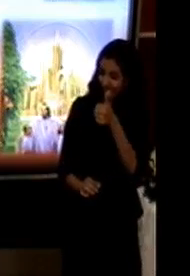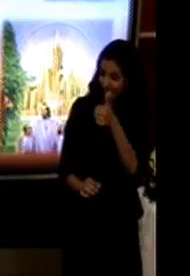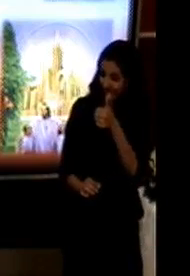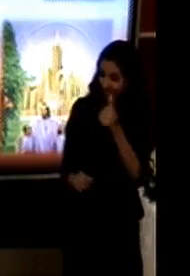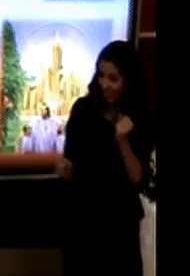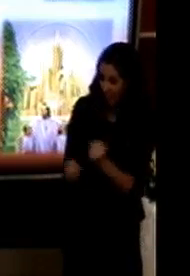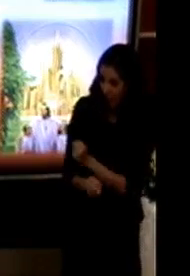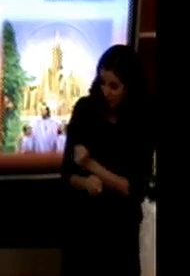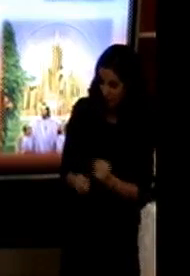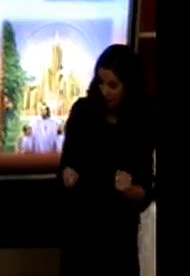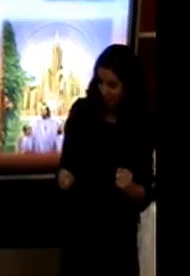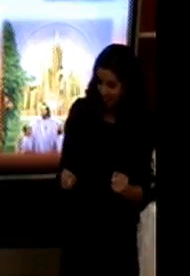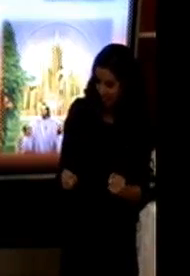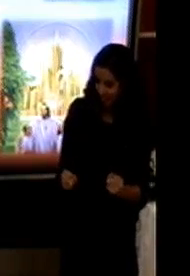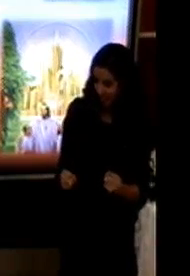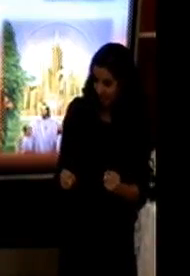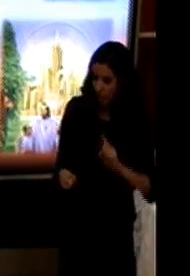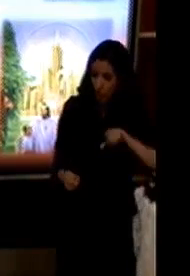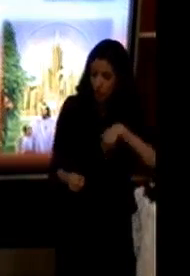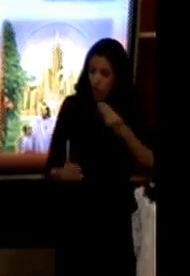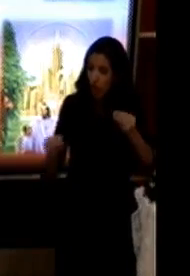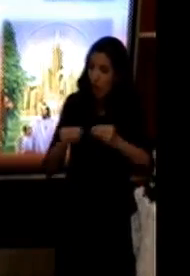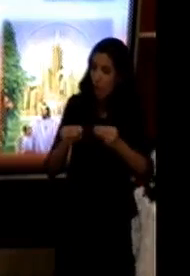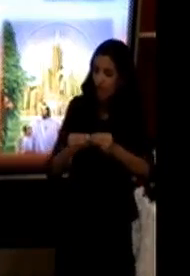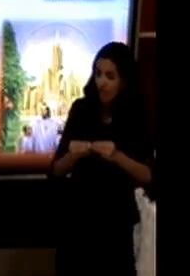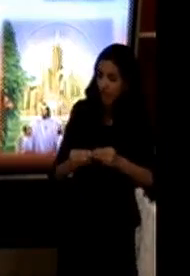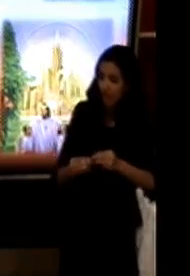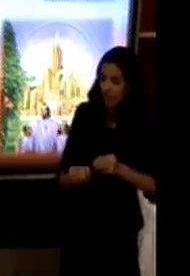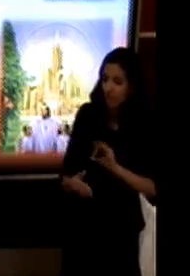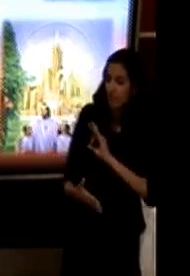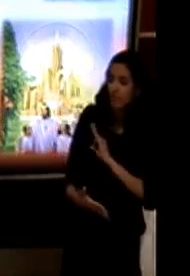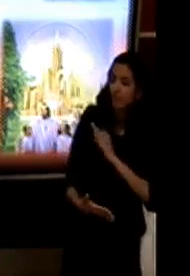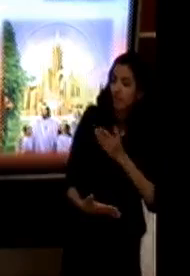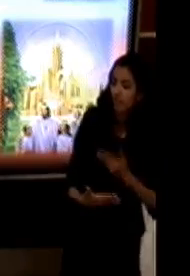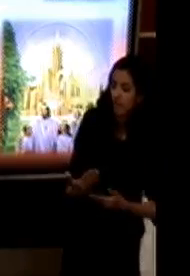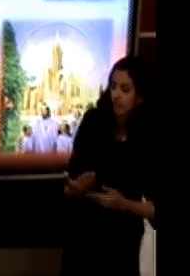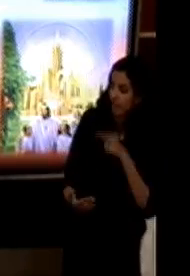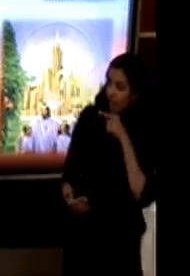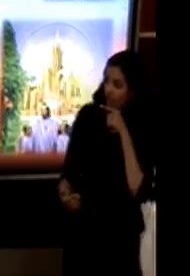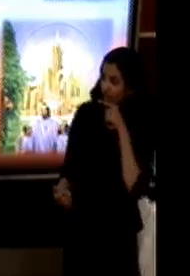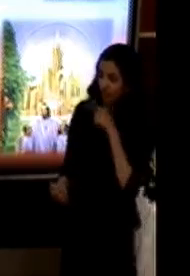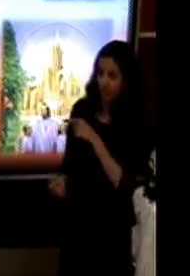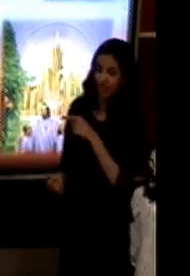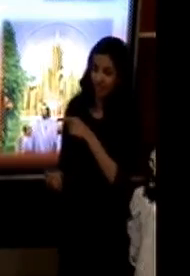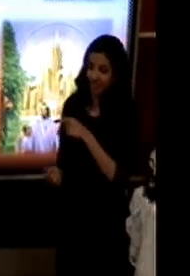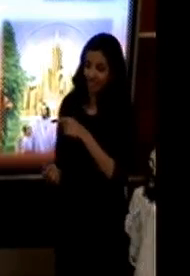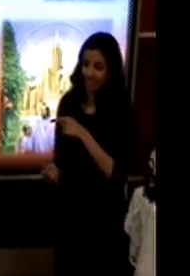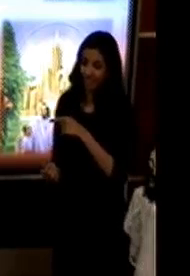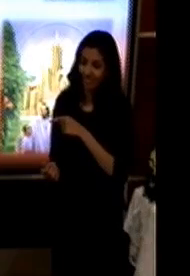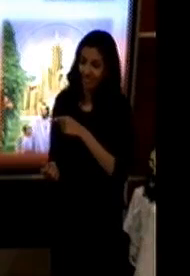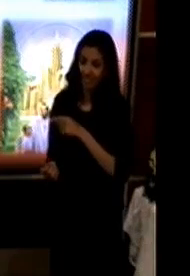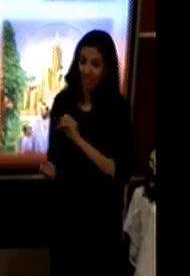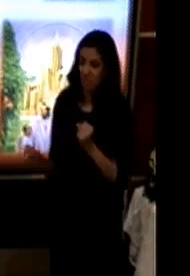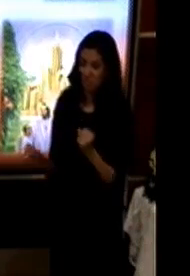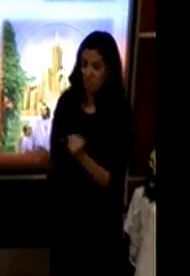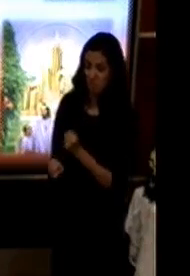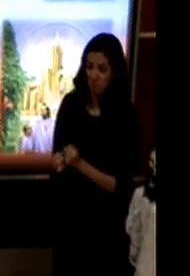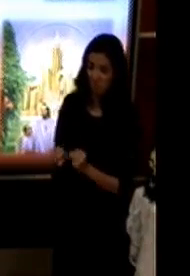Todos los otros tuvieron que rendir, y por ser fiel a Dios, una nota muy buena, muy